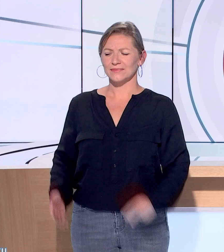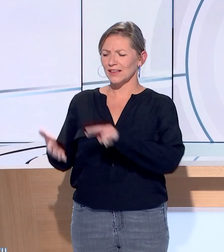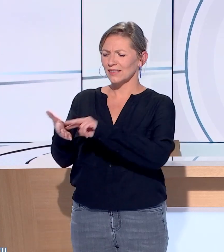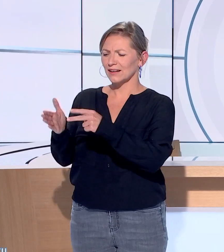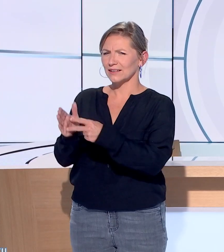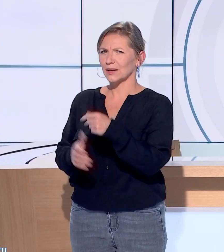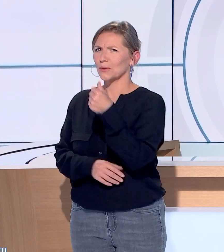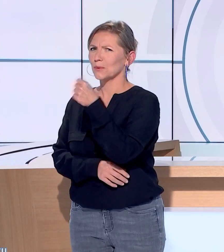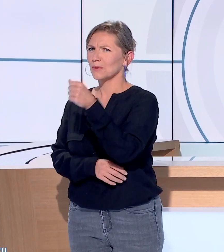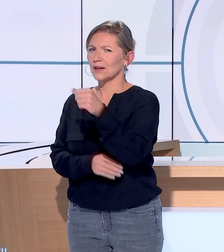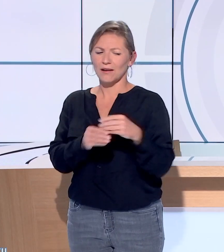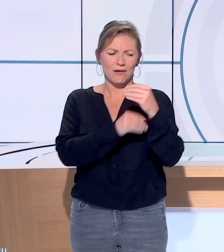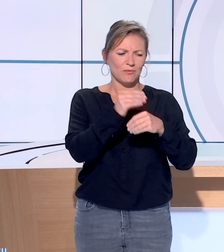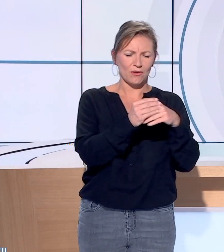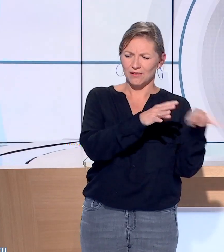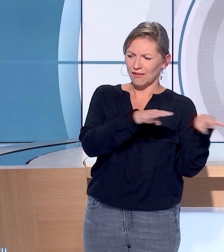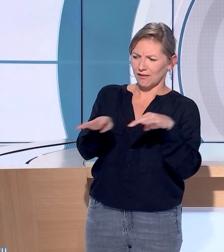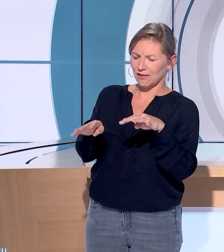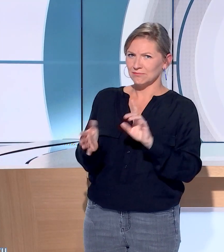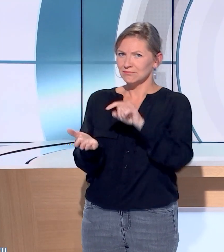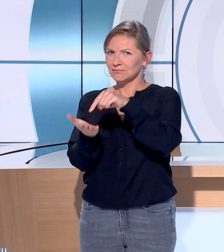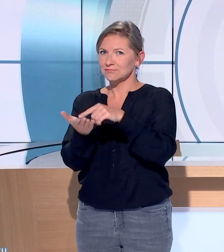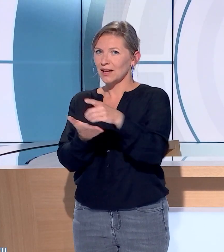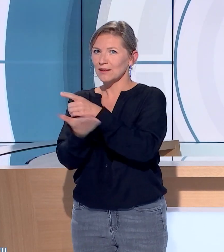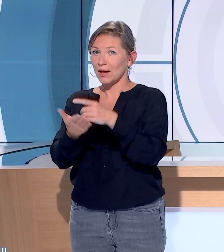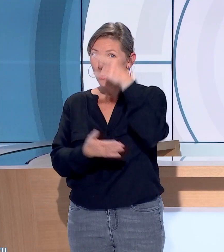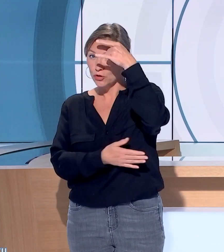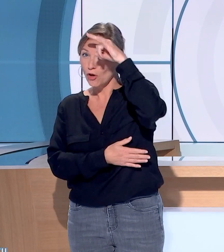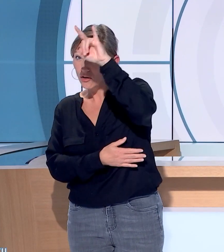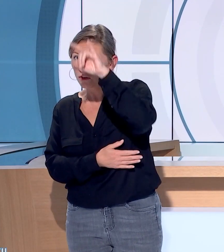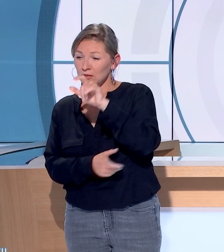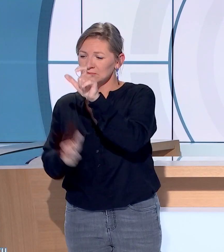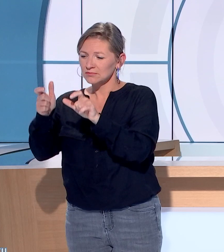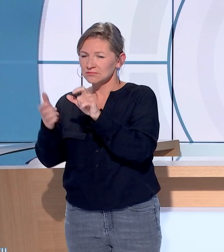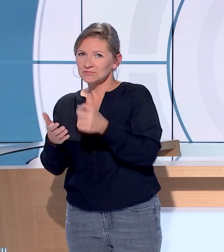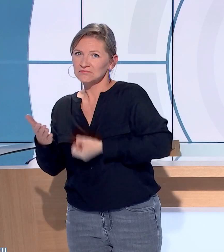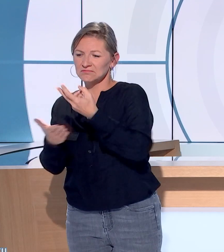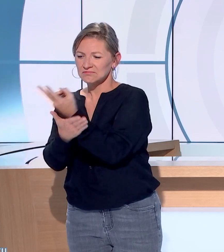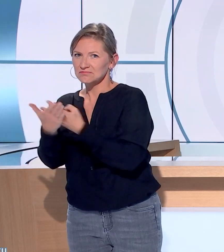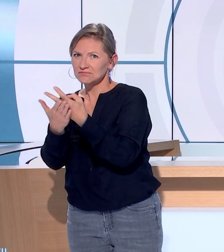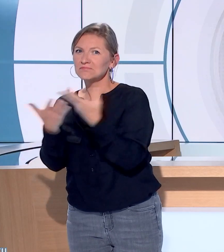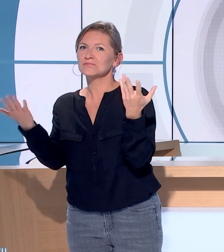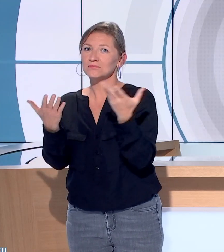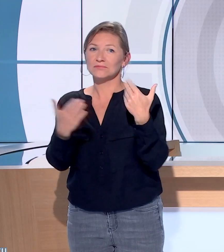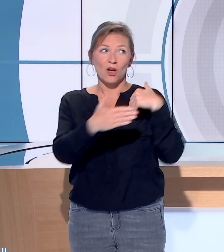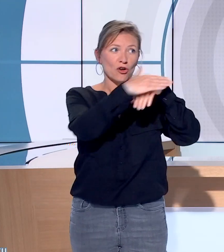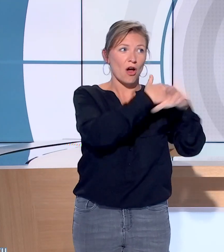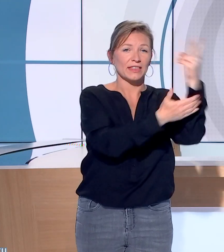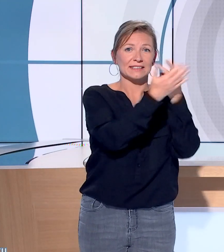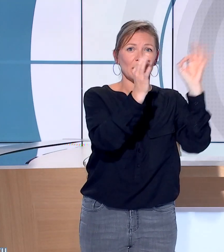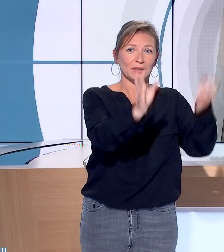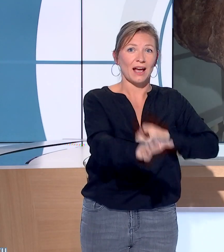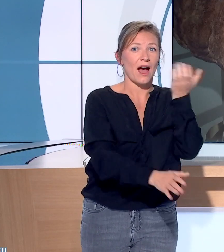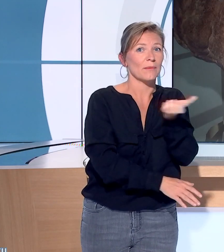C'est un savoir-faire unique, reconnu dans le monde entier. En Dordogne, des ateliers réalisent des facsimilés de